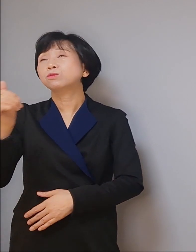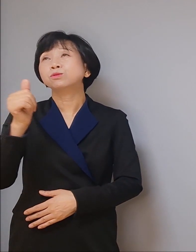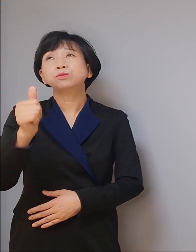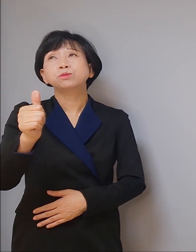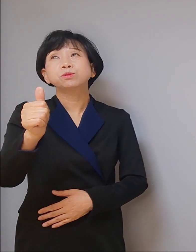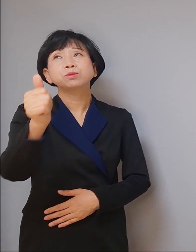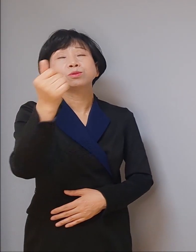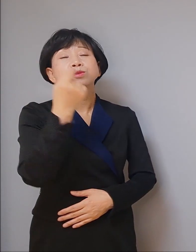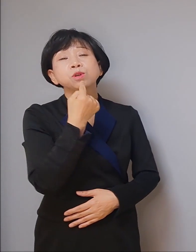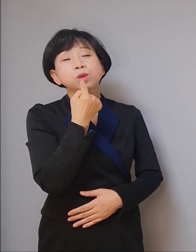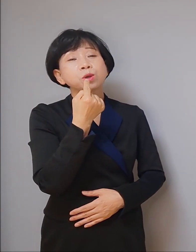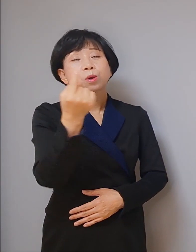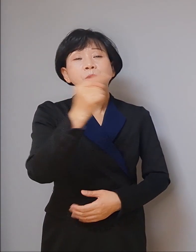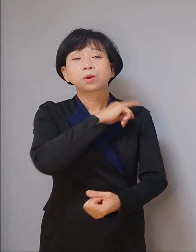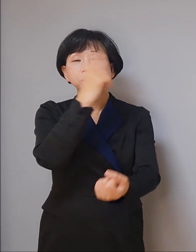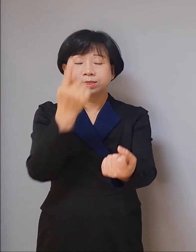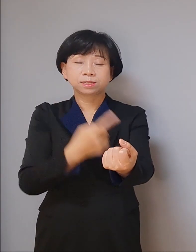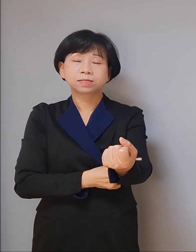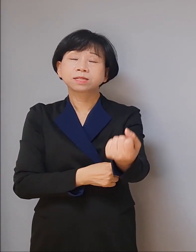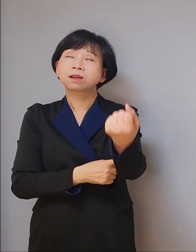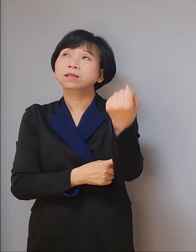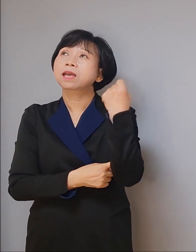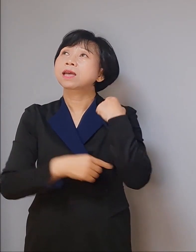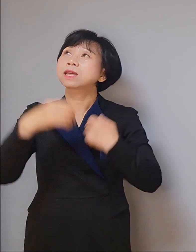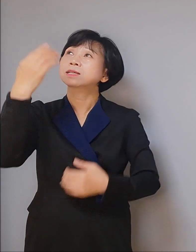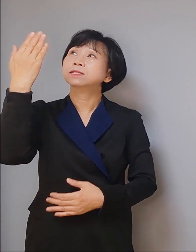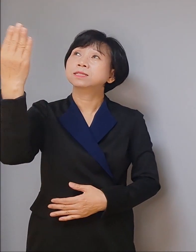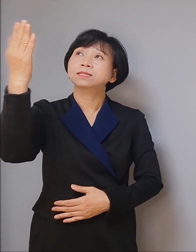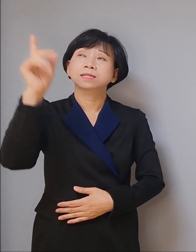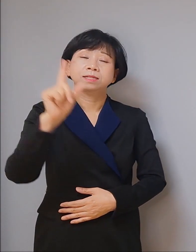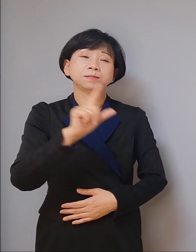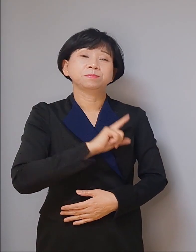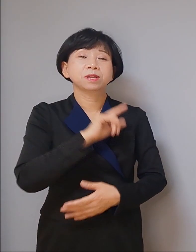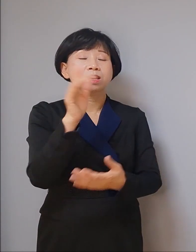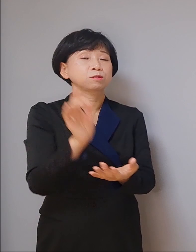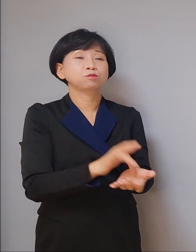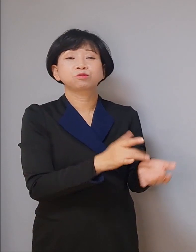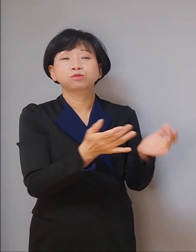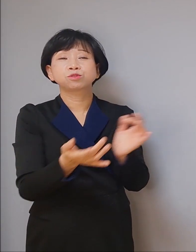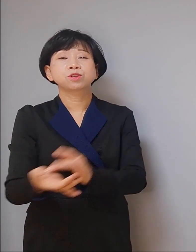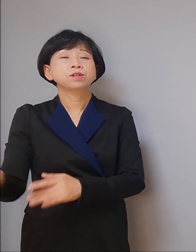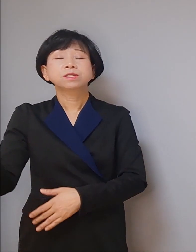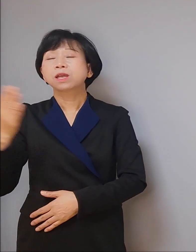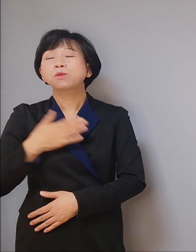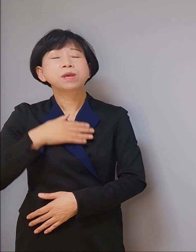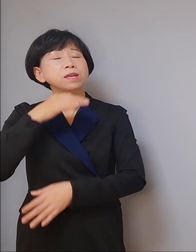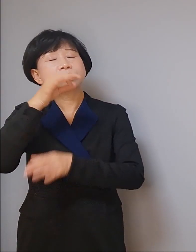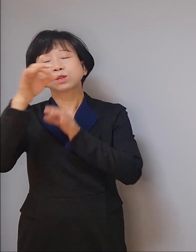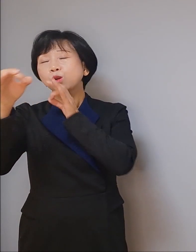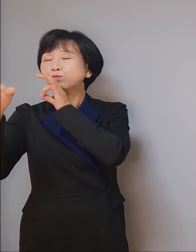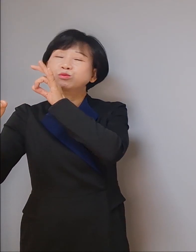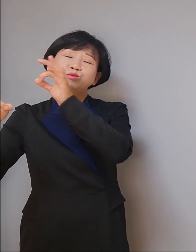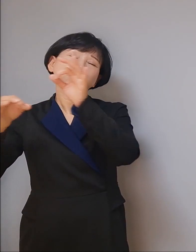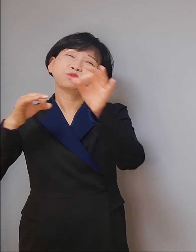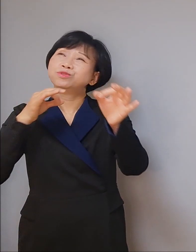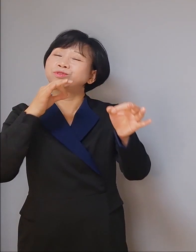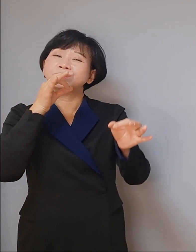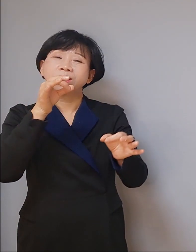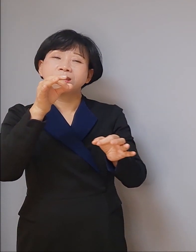예수 오 능력의 그 이름 예수 나 외쳐